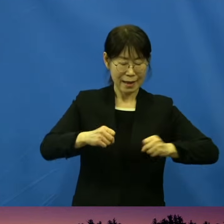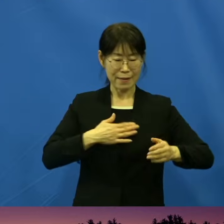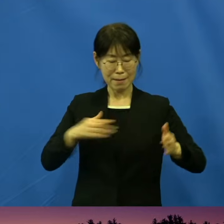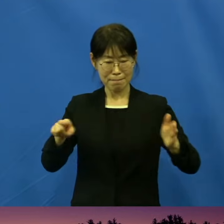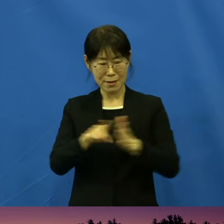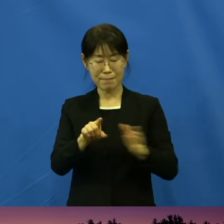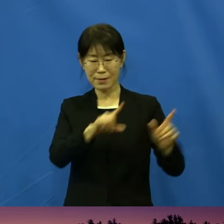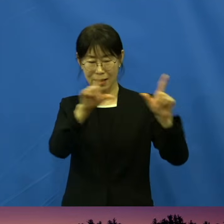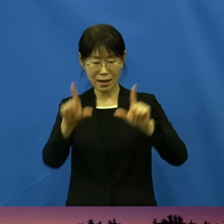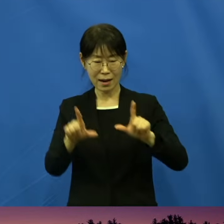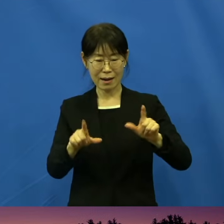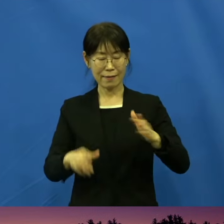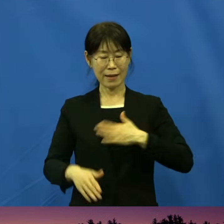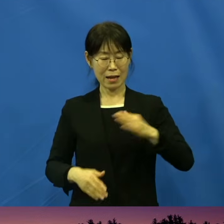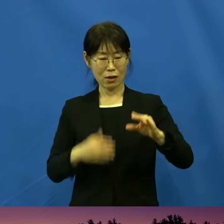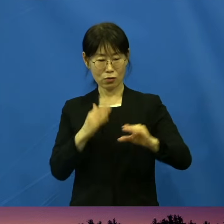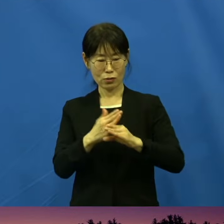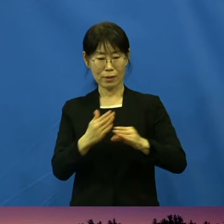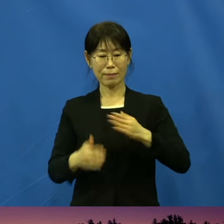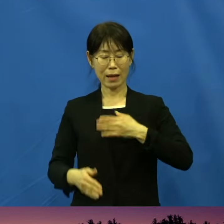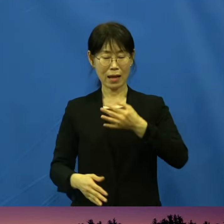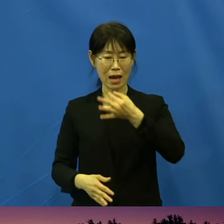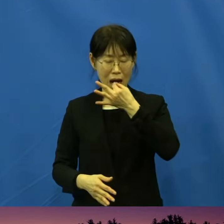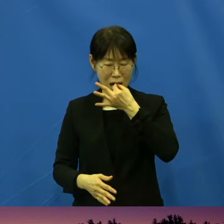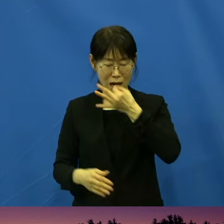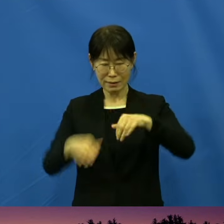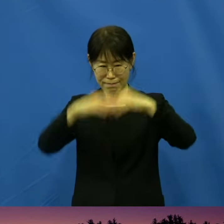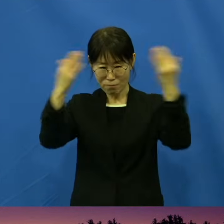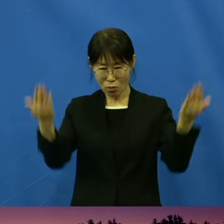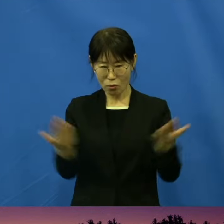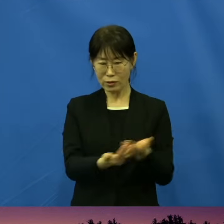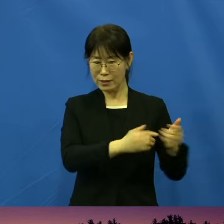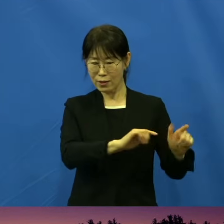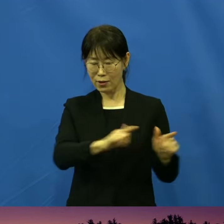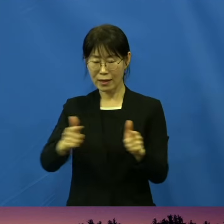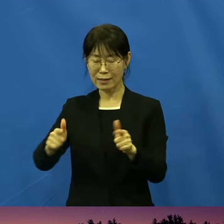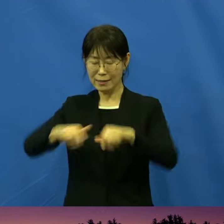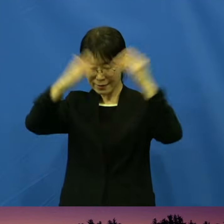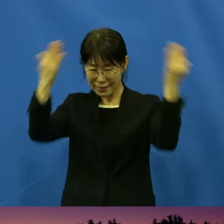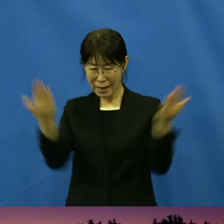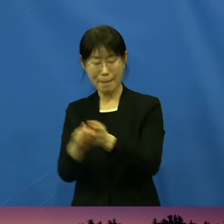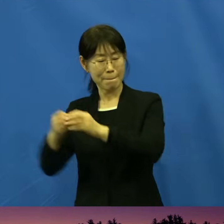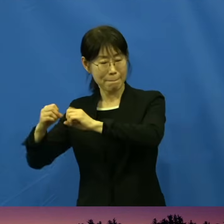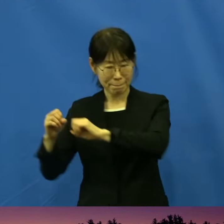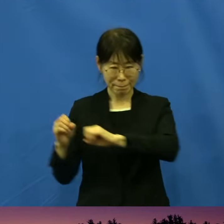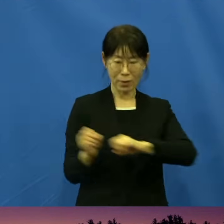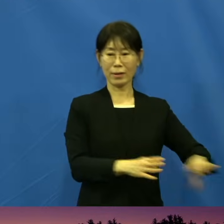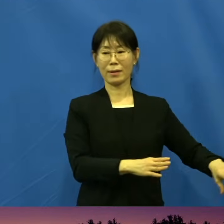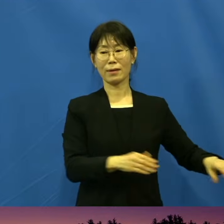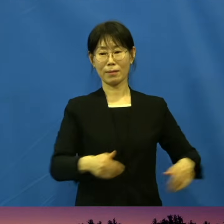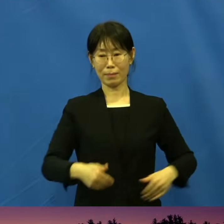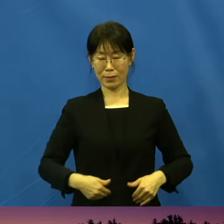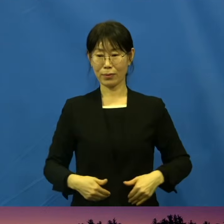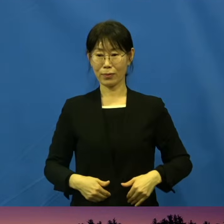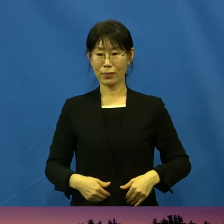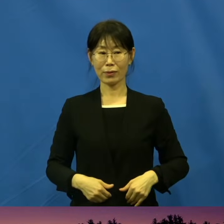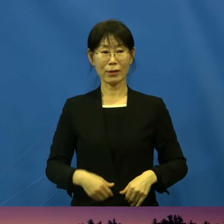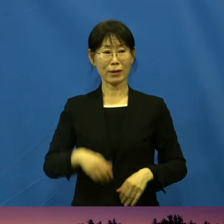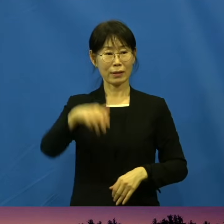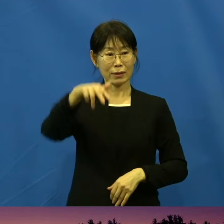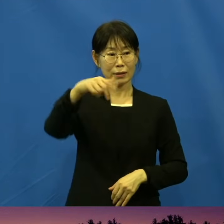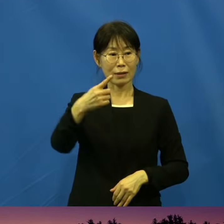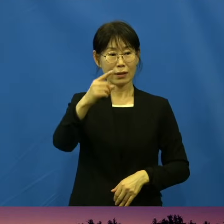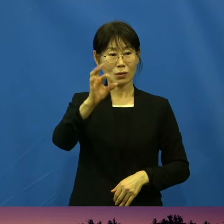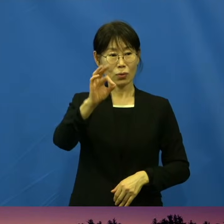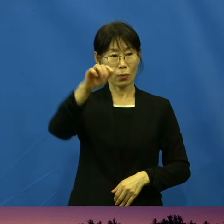자아중심적으로 살아가려고 했던, 자아중심적으로 신앙생활을 하려고 했던 모든 그런 태도를 버려야 돼요. 여러분, 종교가 뭔지 아세요?